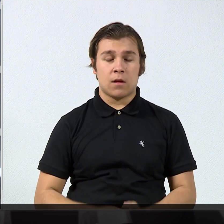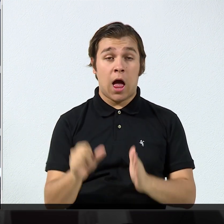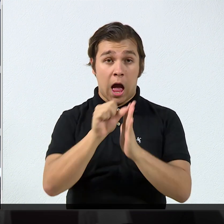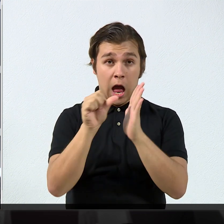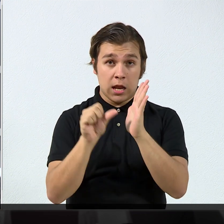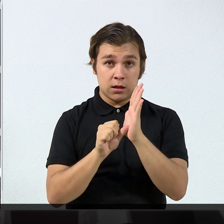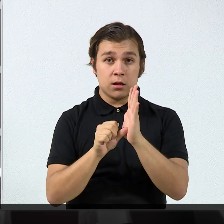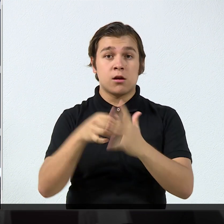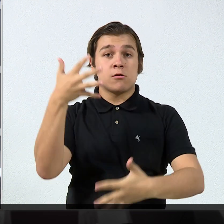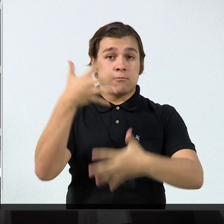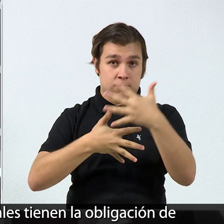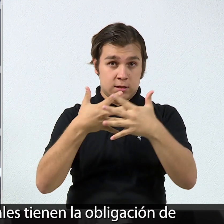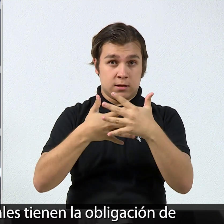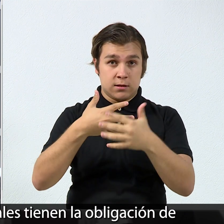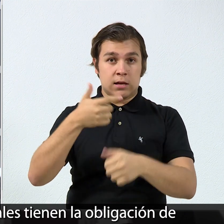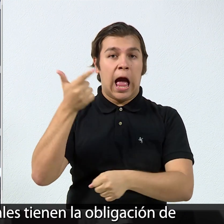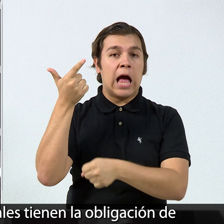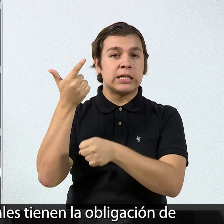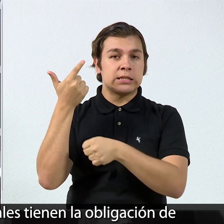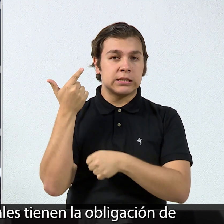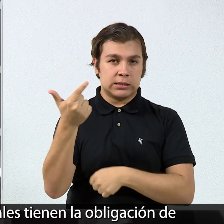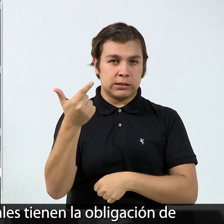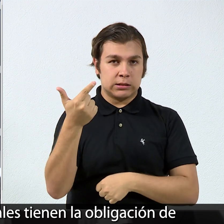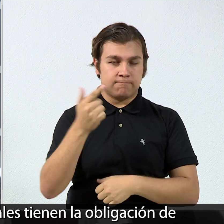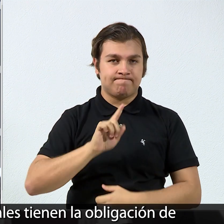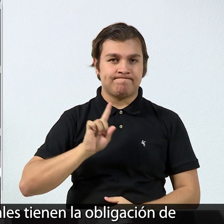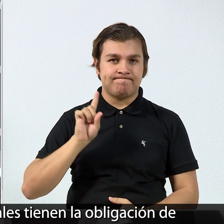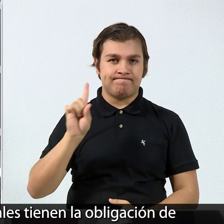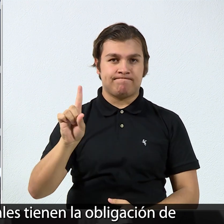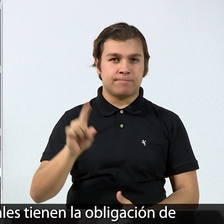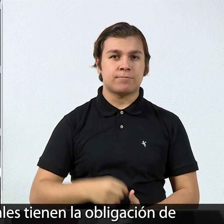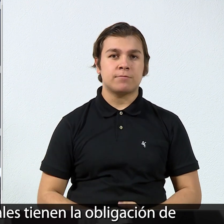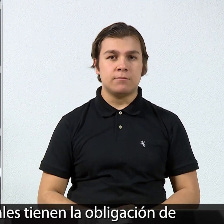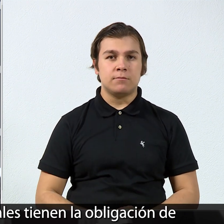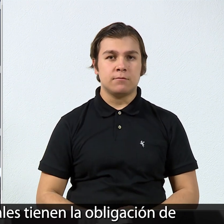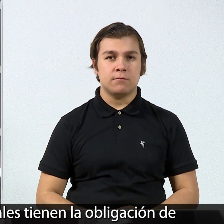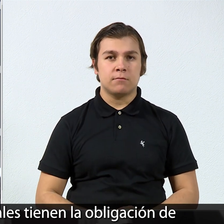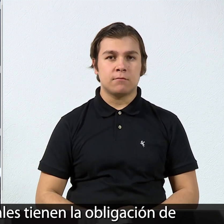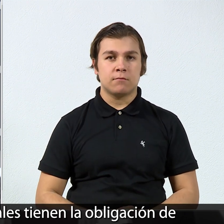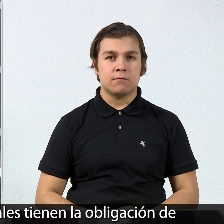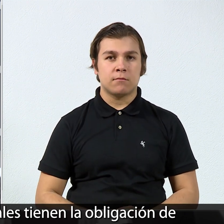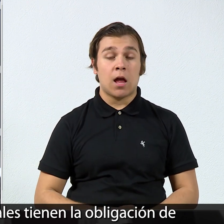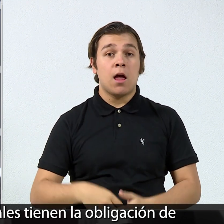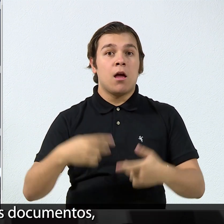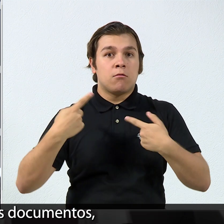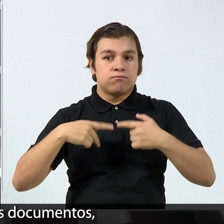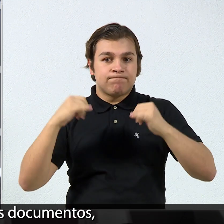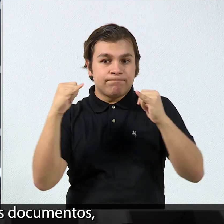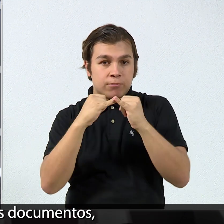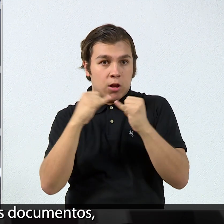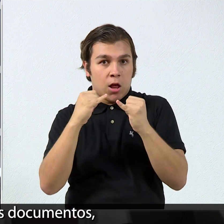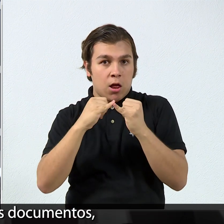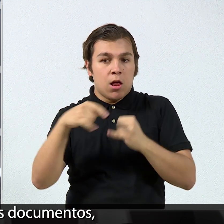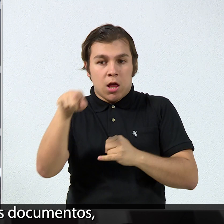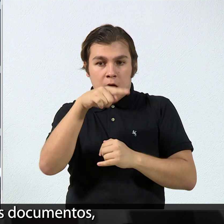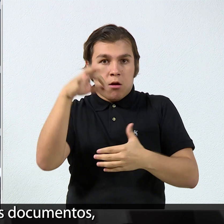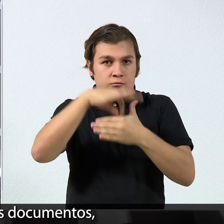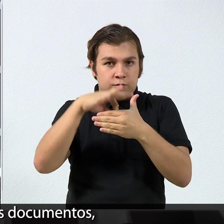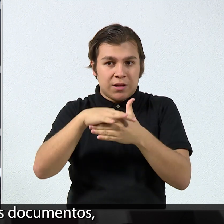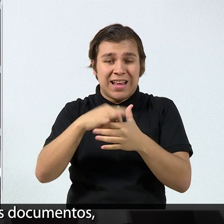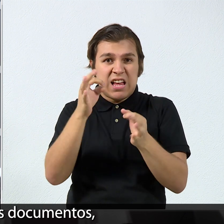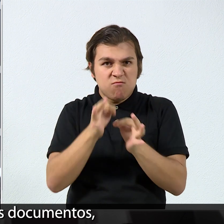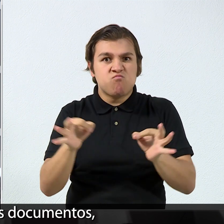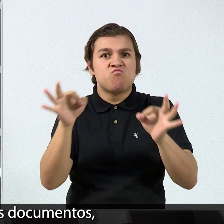Artículo 15, septis 1. Las autoridades electorales tienen la obligación de traducir todos aquellos